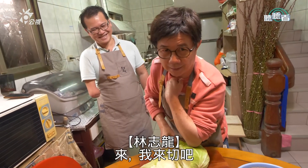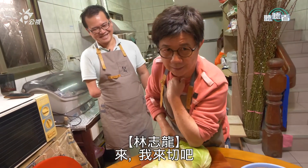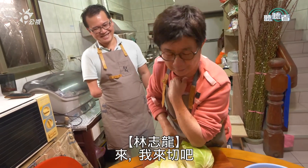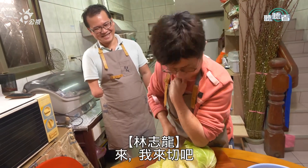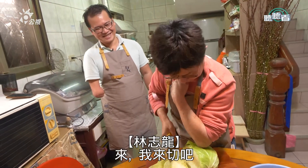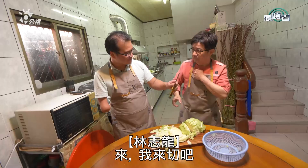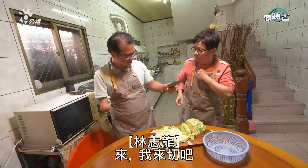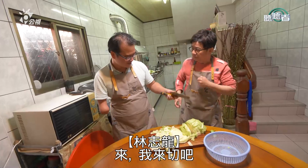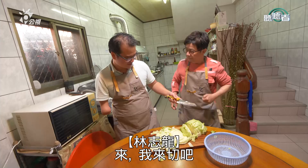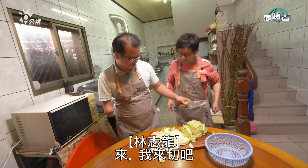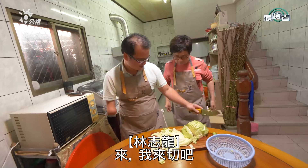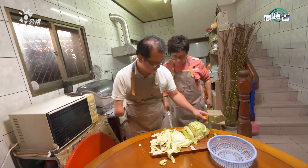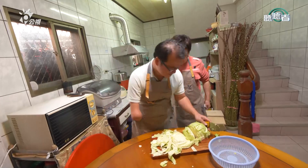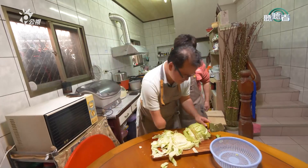那我来切吧。